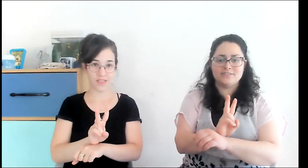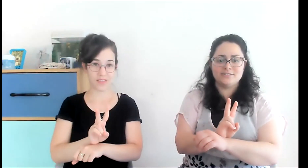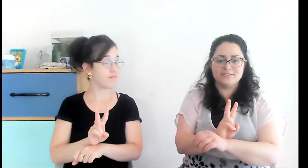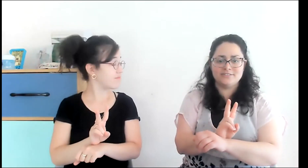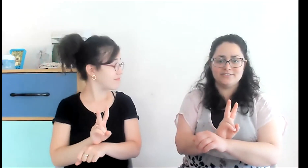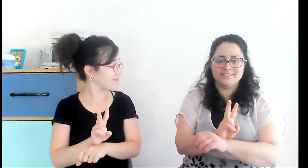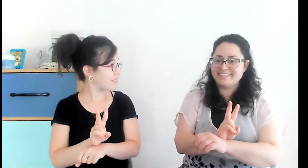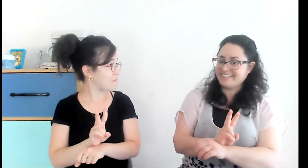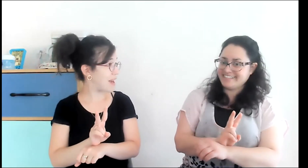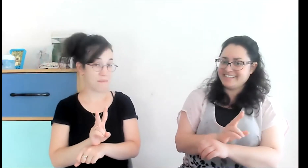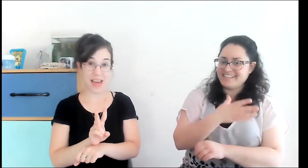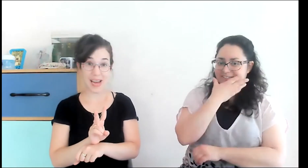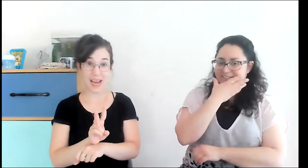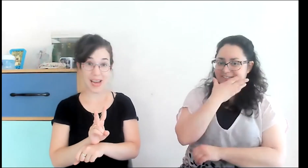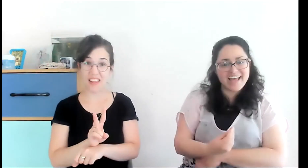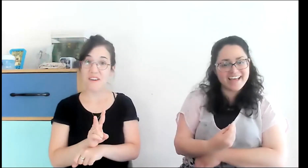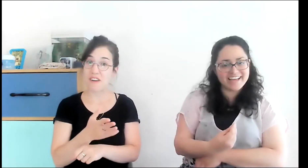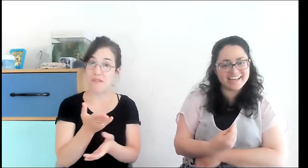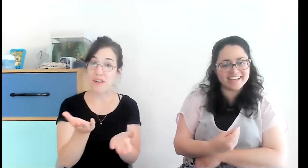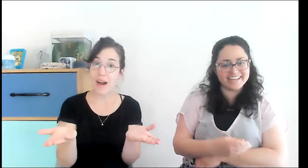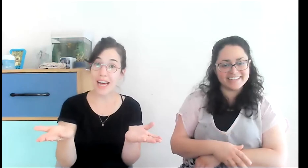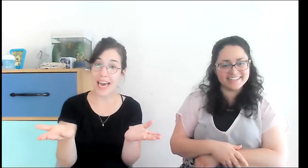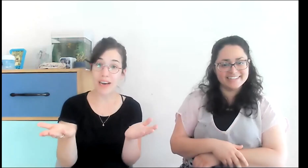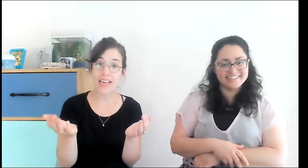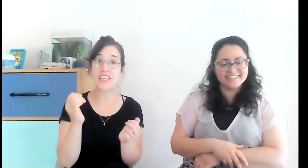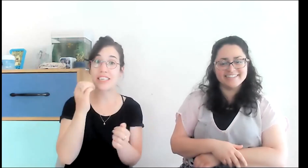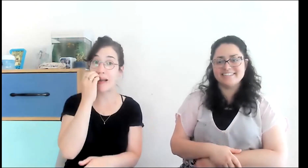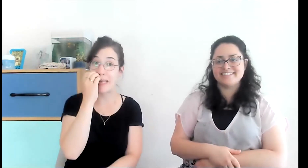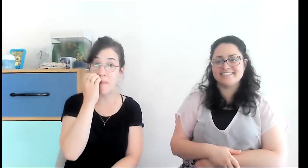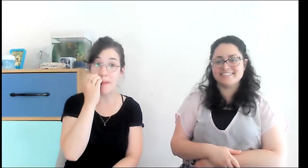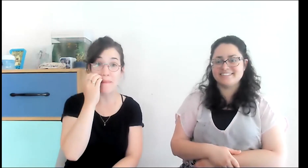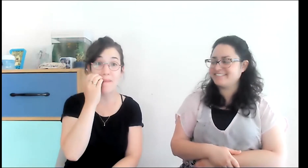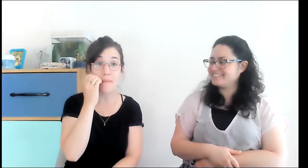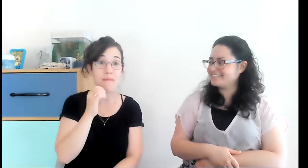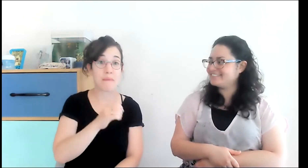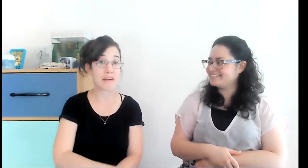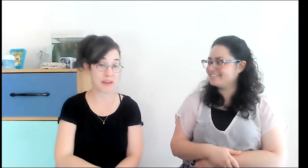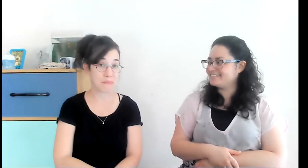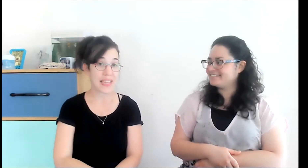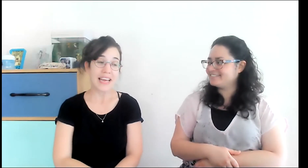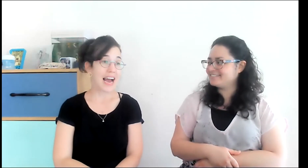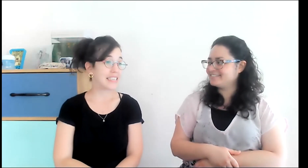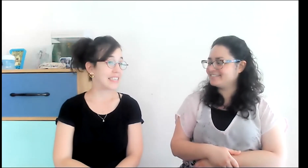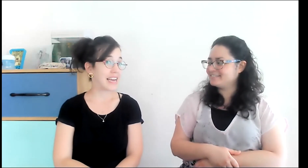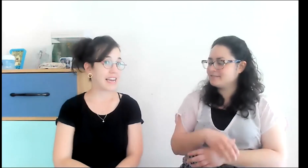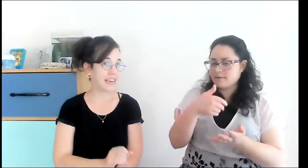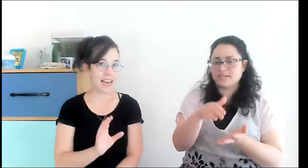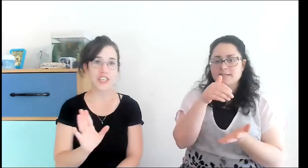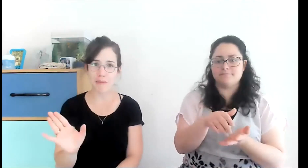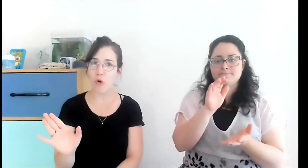הטוב. מהמם. יפה. יפה גם לכם, ראיתי שסימנתם באמת באמת באמת יפה. אז נראה לי שאתם